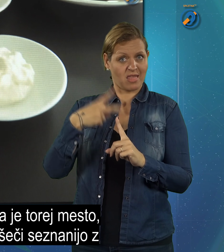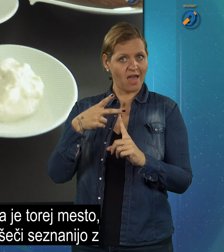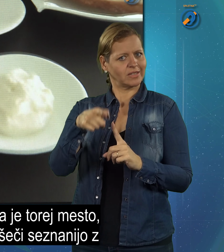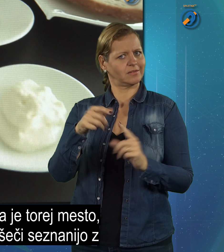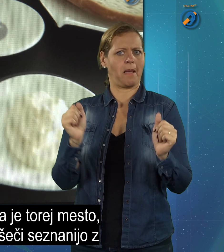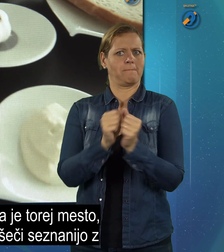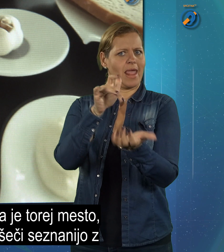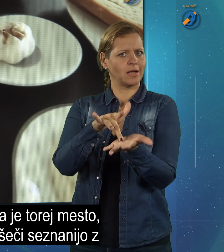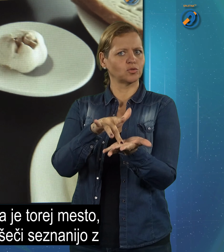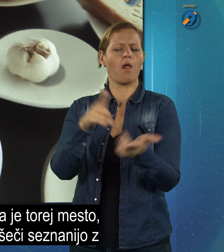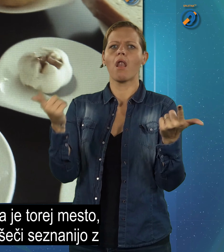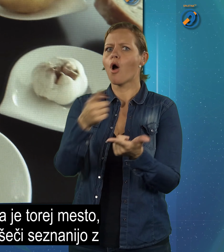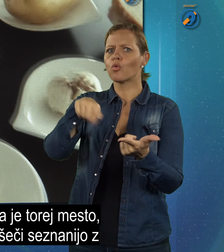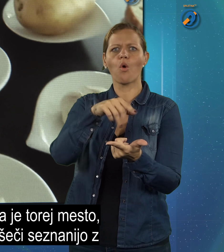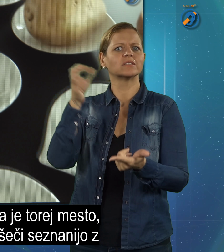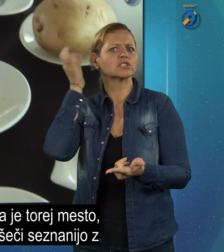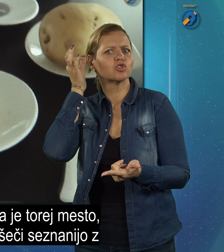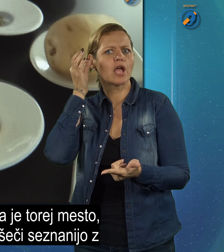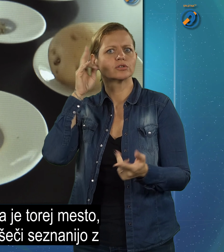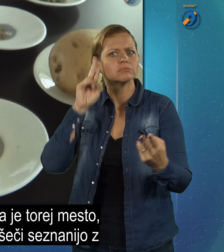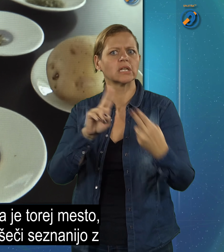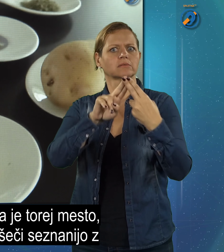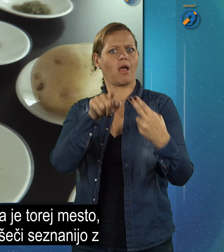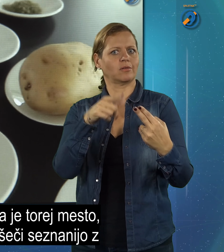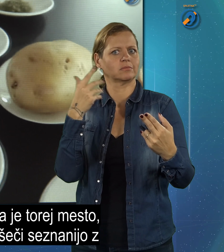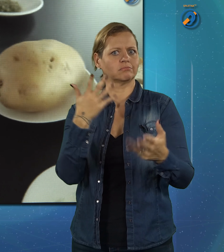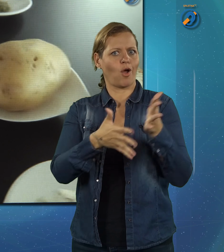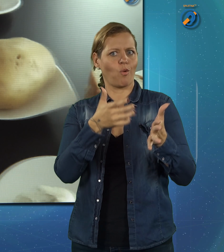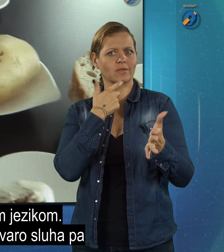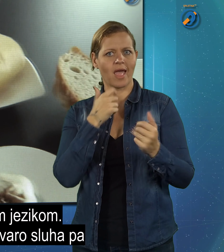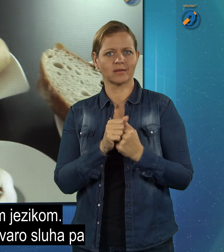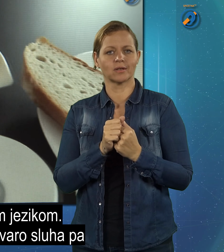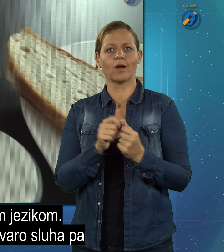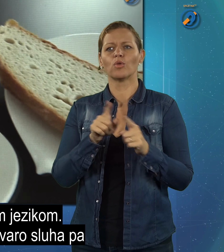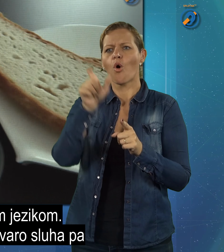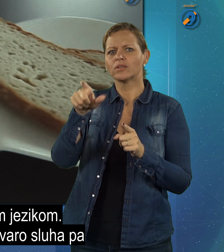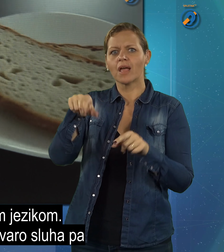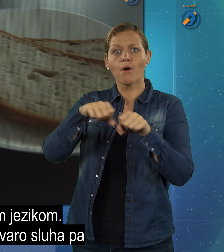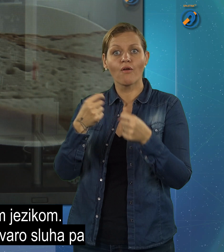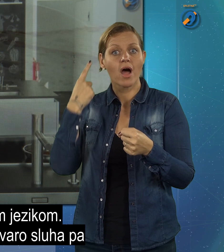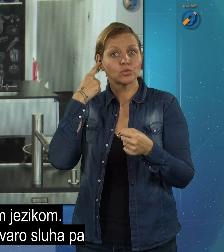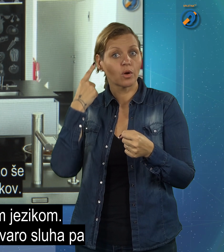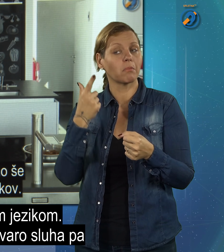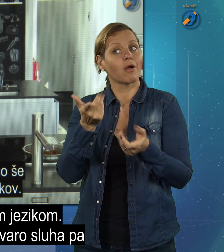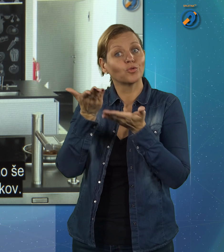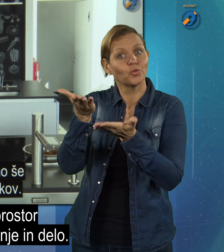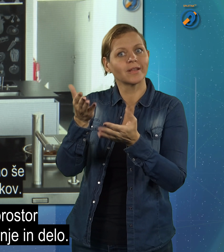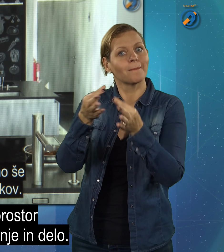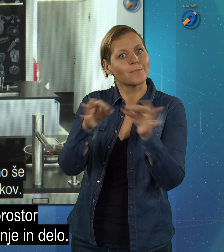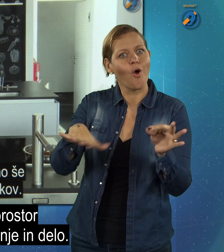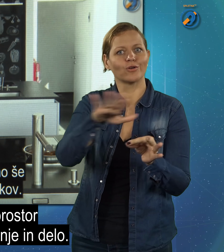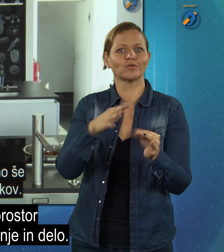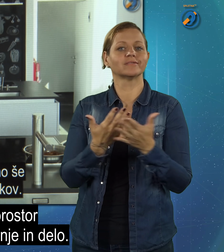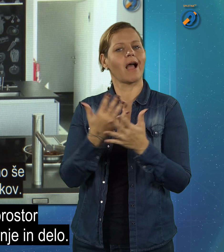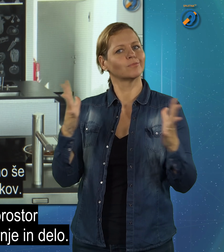Spletna televizija je torej mesto, kjer se lahko slišeči seznanijo z znakovnim jezikom. Osebam z okvaro sluha pa